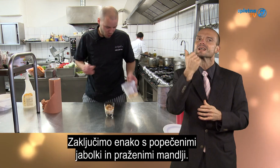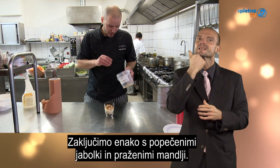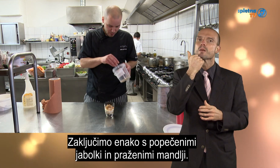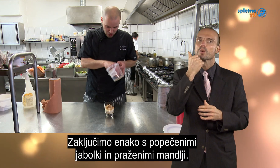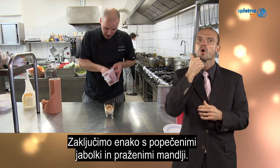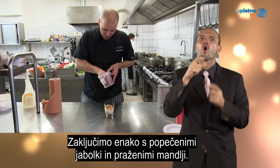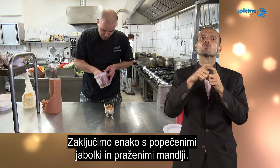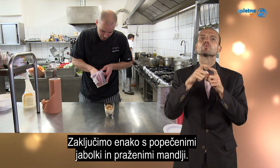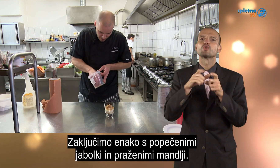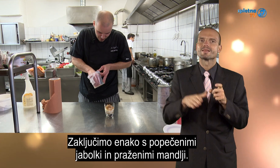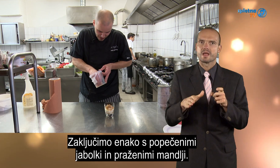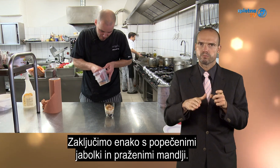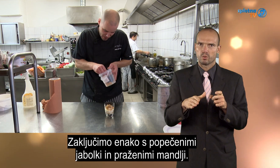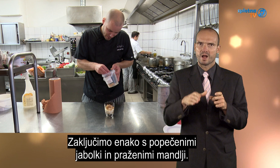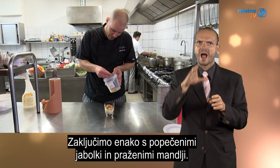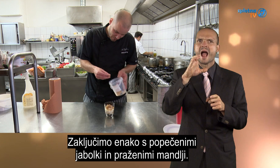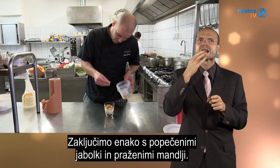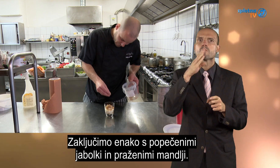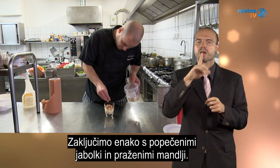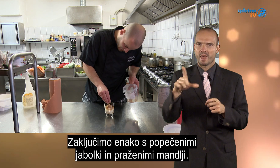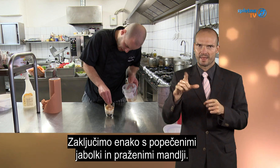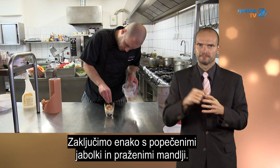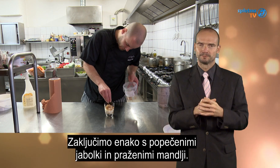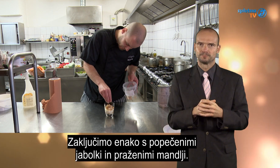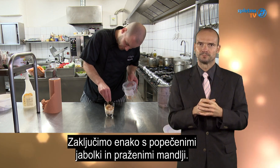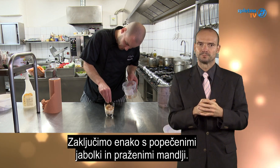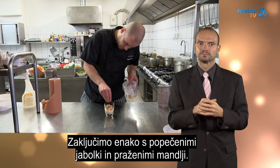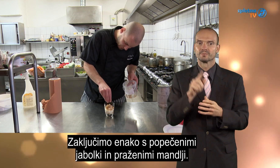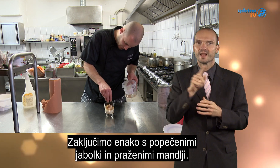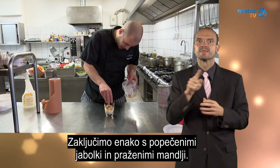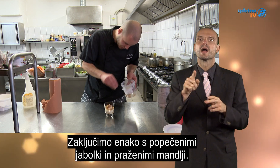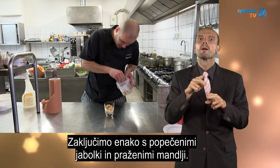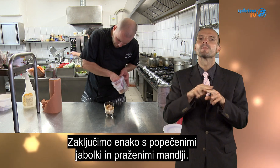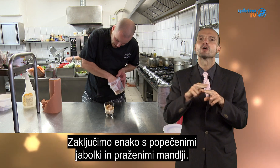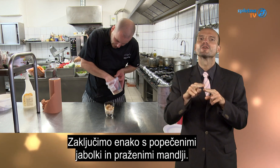jabolki, dušenimi krembl, pa praženi mandlji.